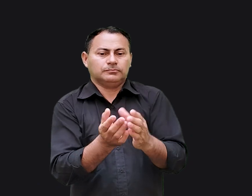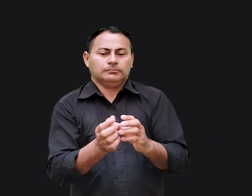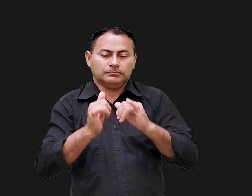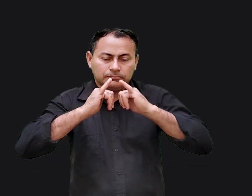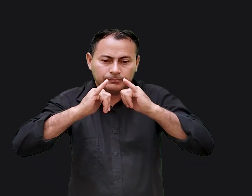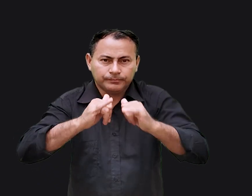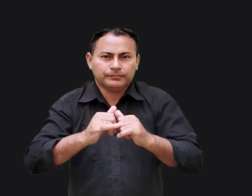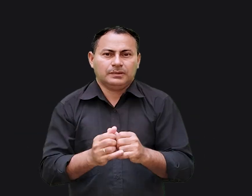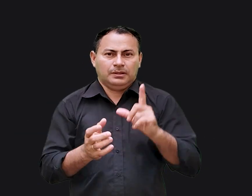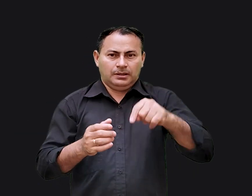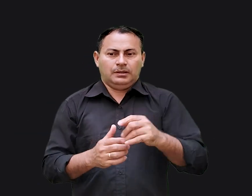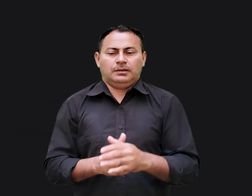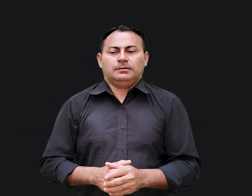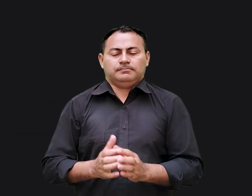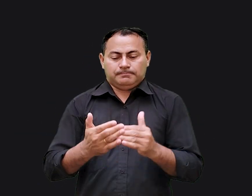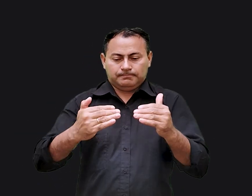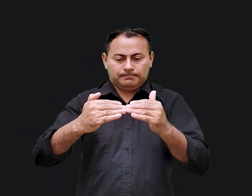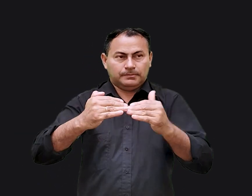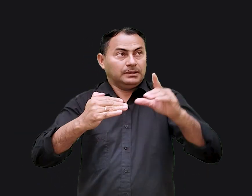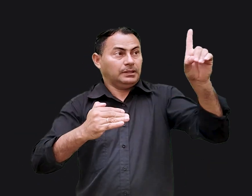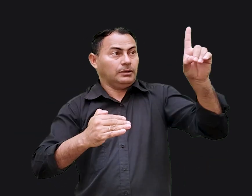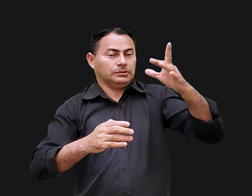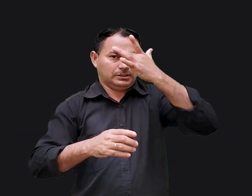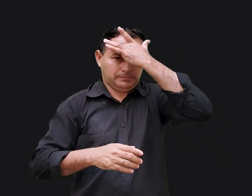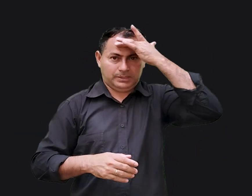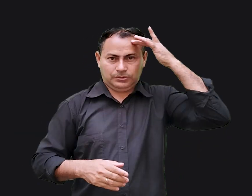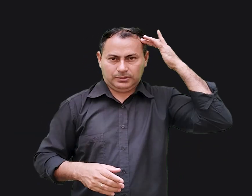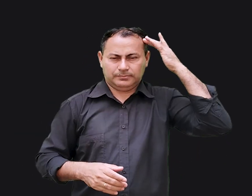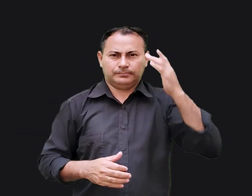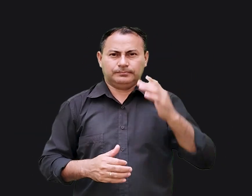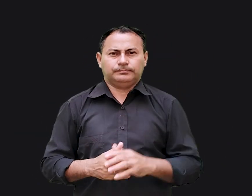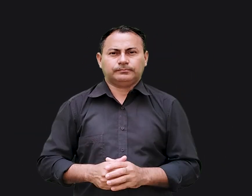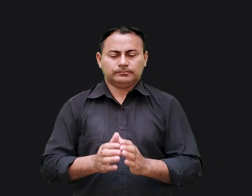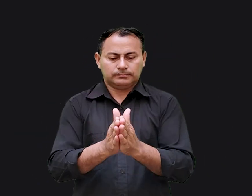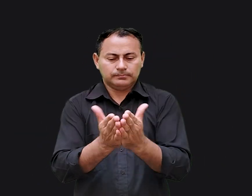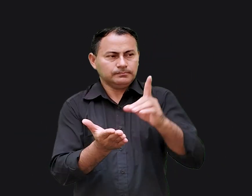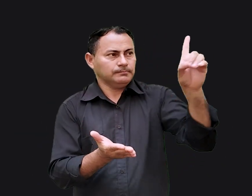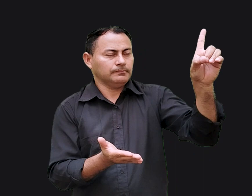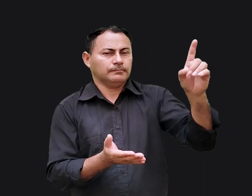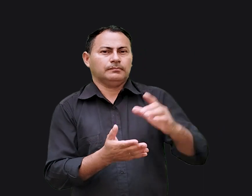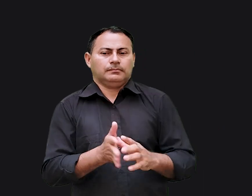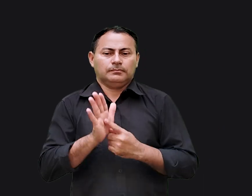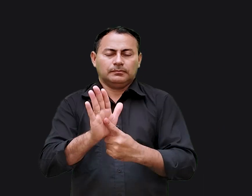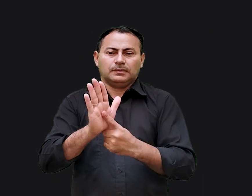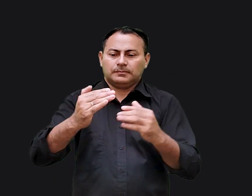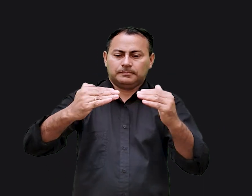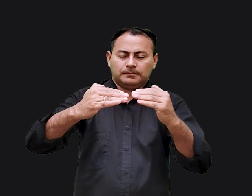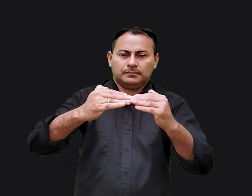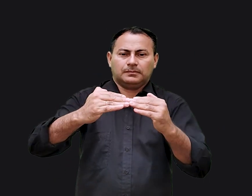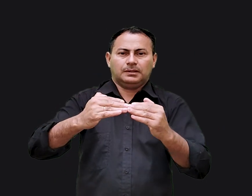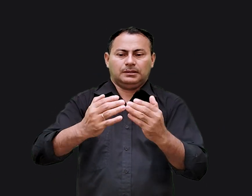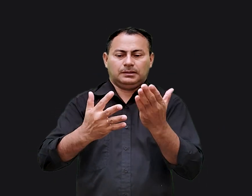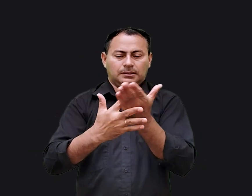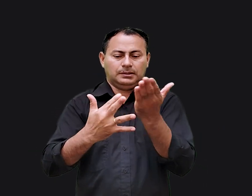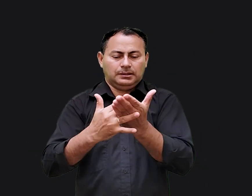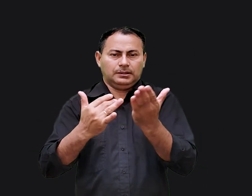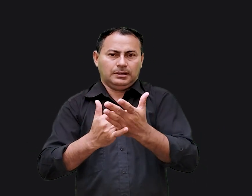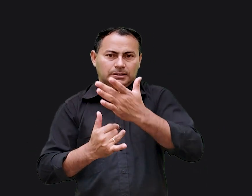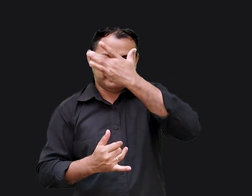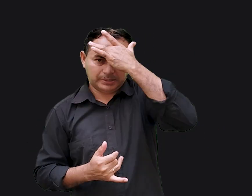pregada, então ela estará alinhando Deus ao homem. A palavra de Deus traz esse alinhamento entre Deus e o homem.